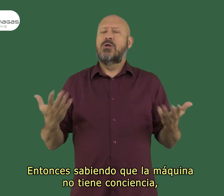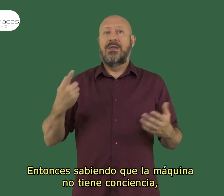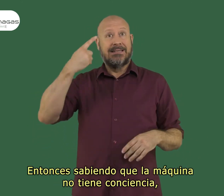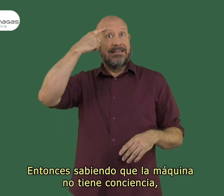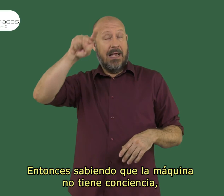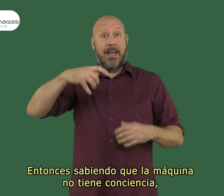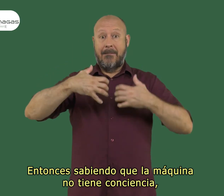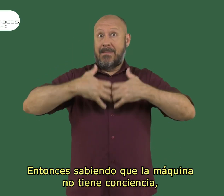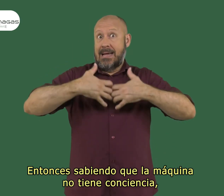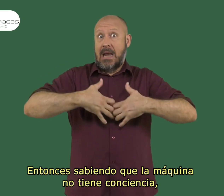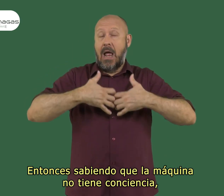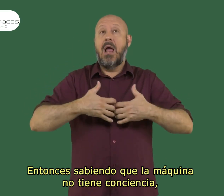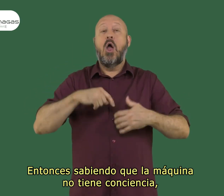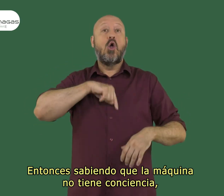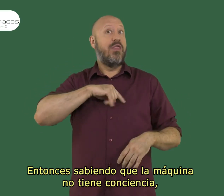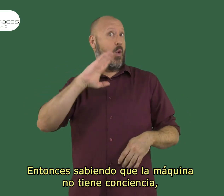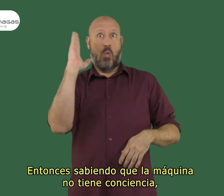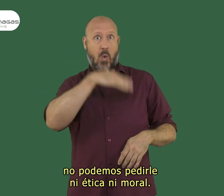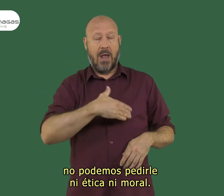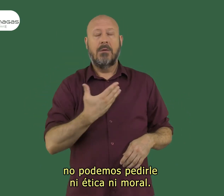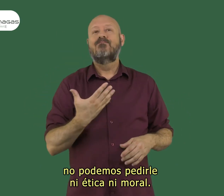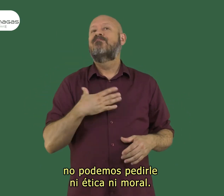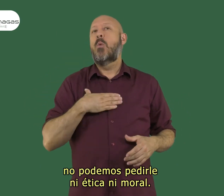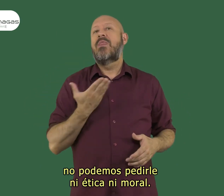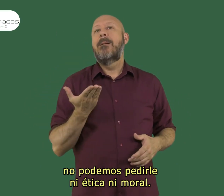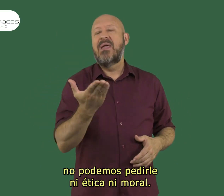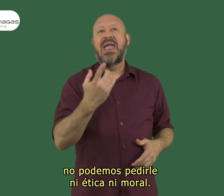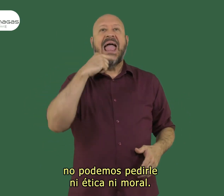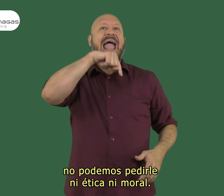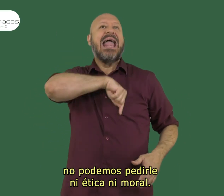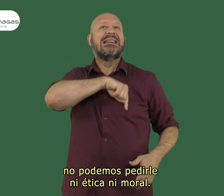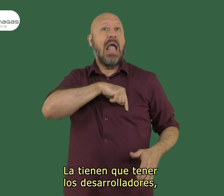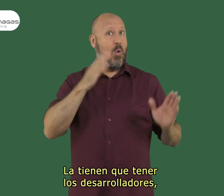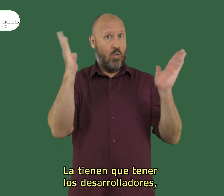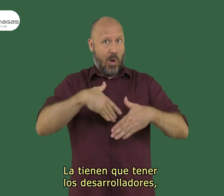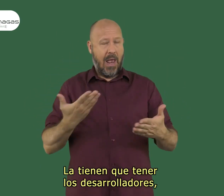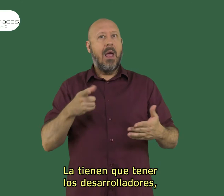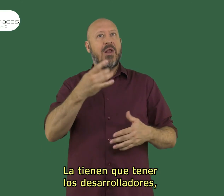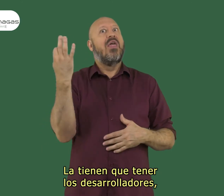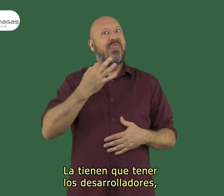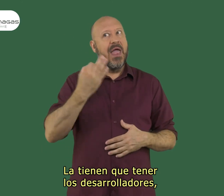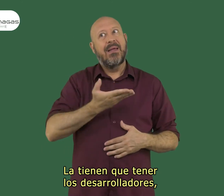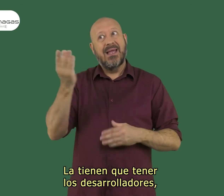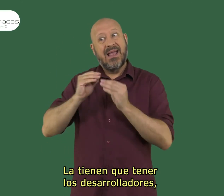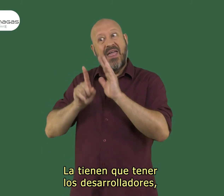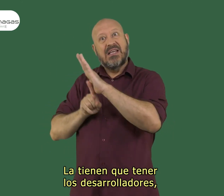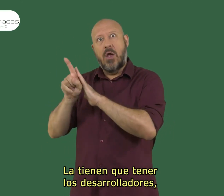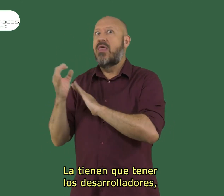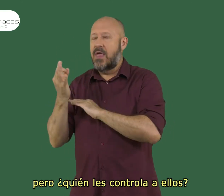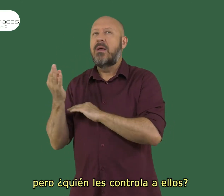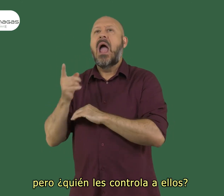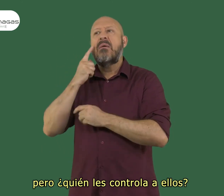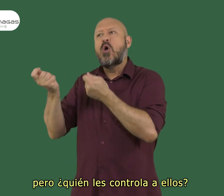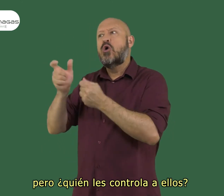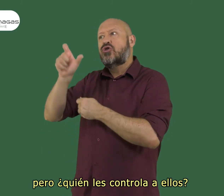Entonces, sabiendo que la máquina no tiene conciencia, pues no podemos pedirle ni ética ni moral, pero la tienen que tener entonces los desarrolladores. ¿Y